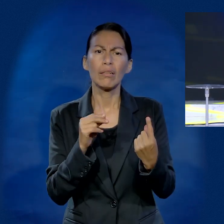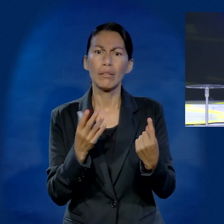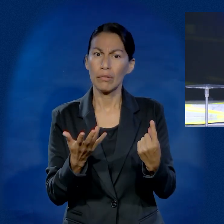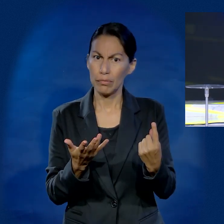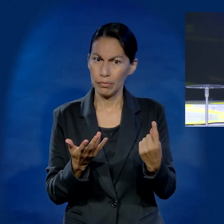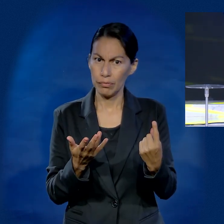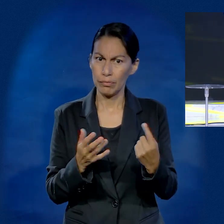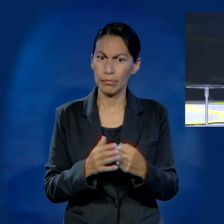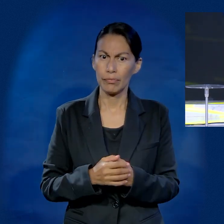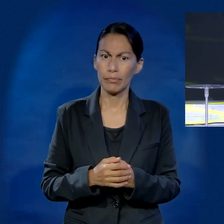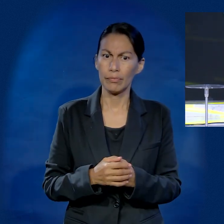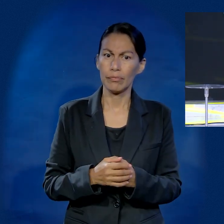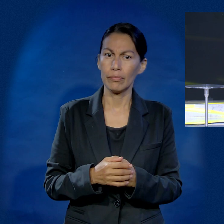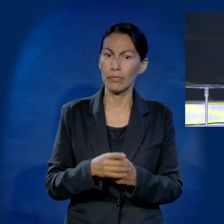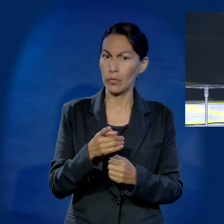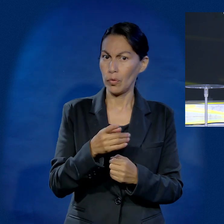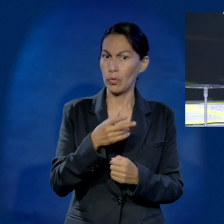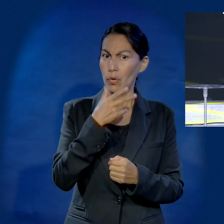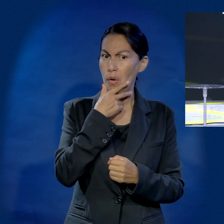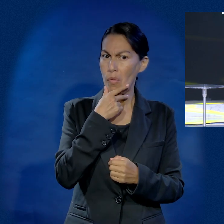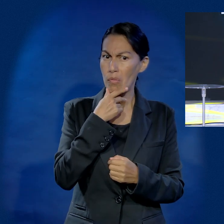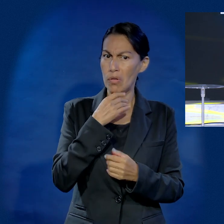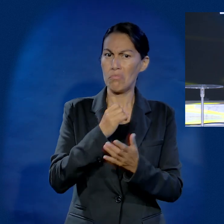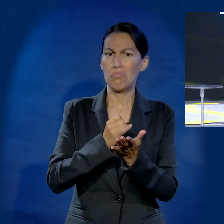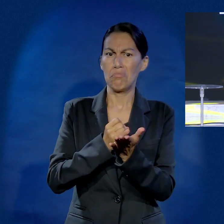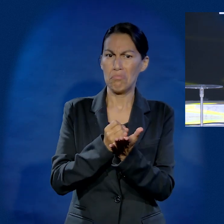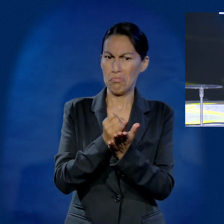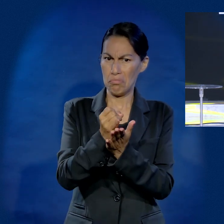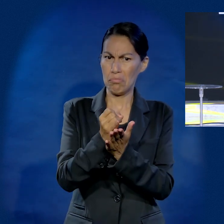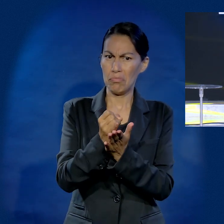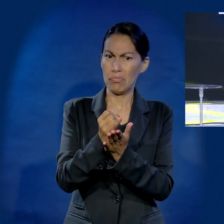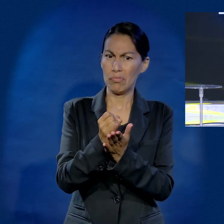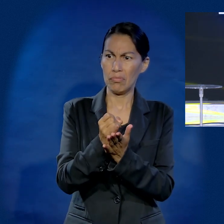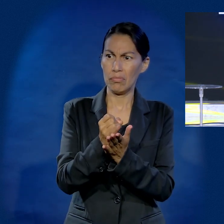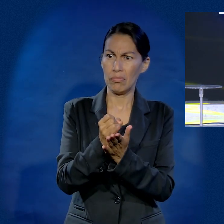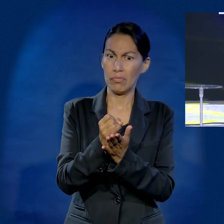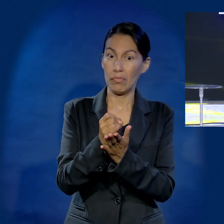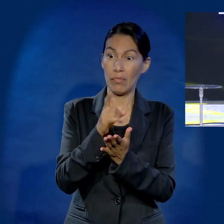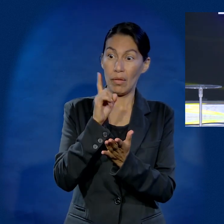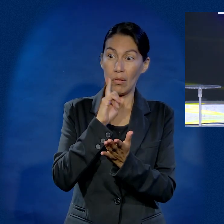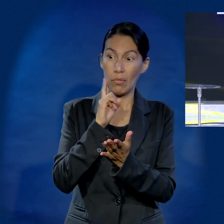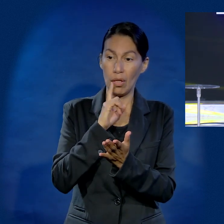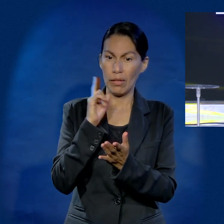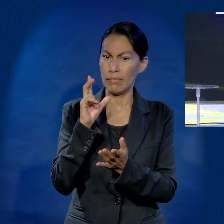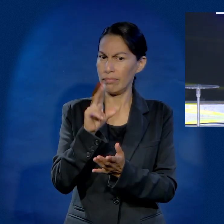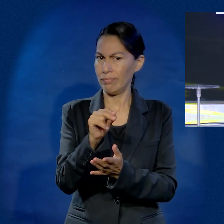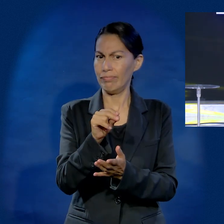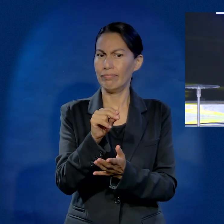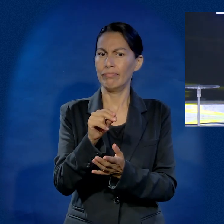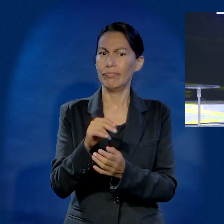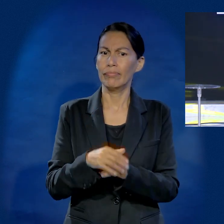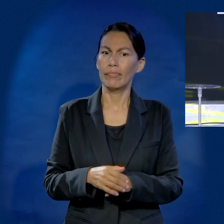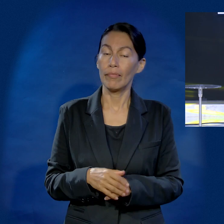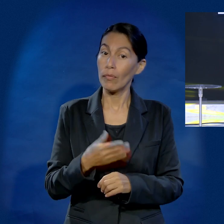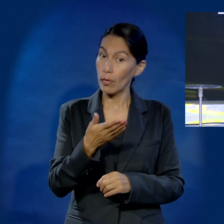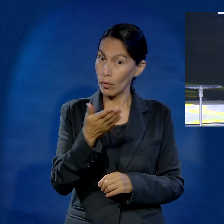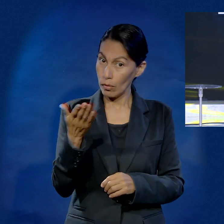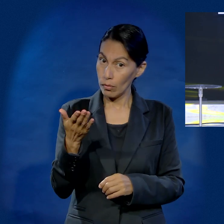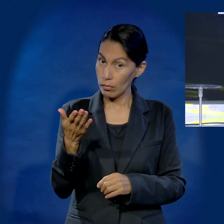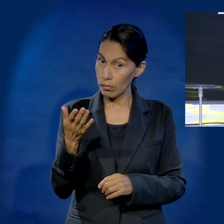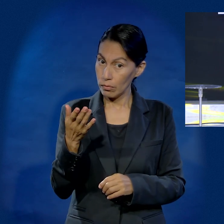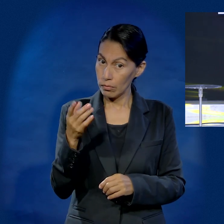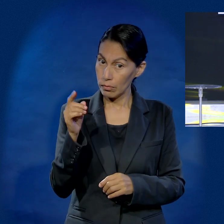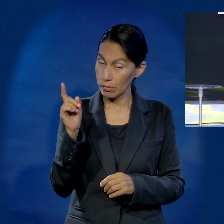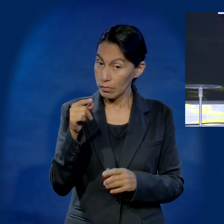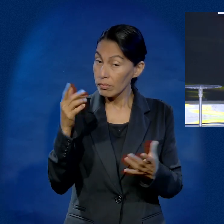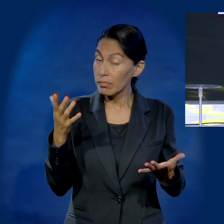no. Son las señales. Tú puedes ir derecho como hombre y la muchacha te batea en seco. Es importante que